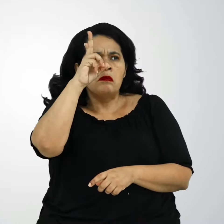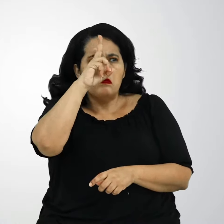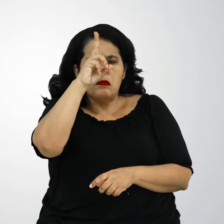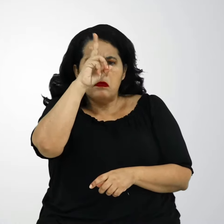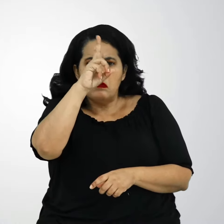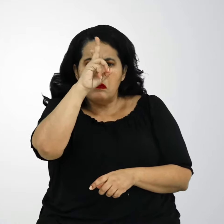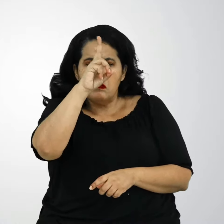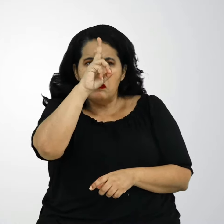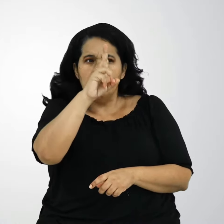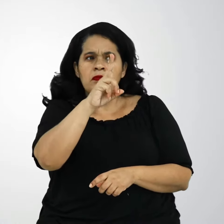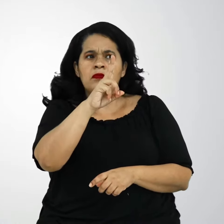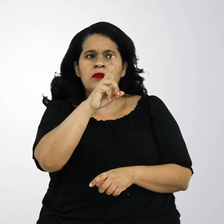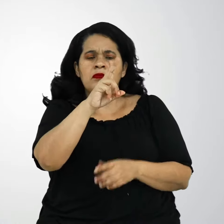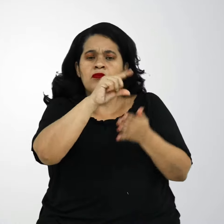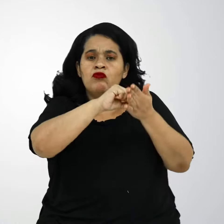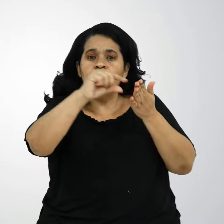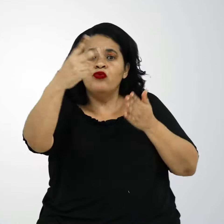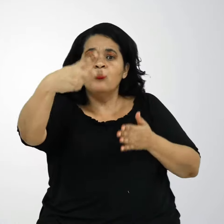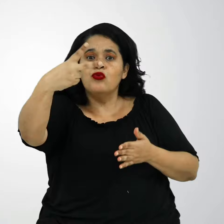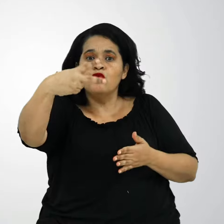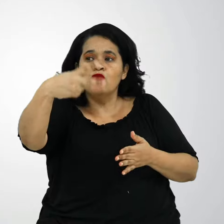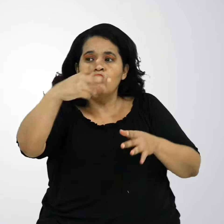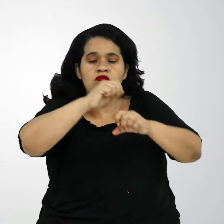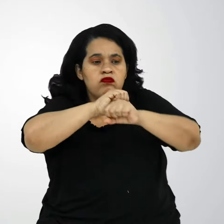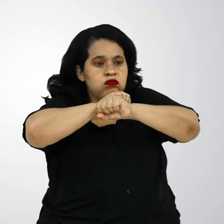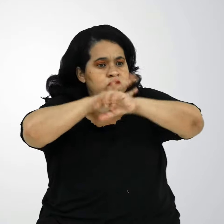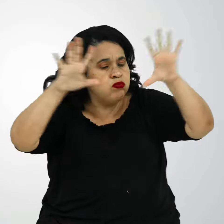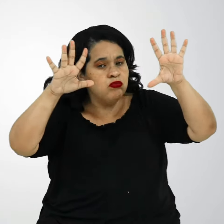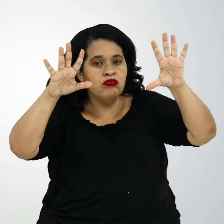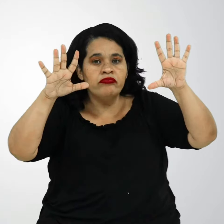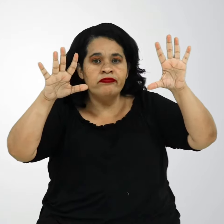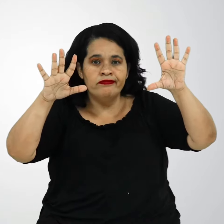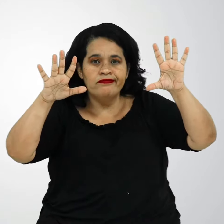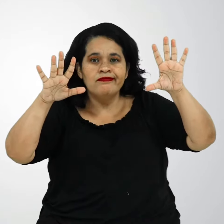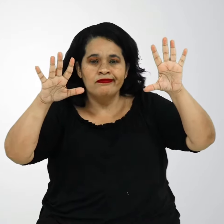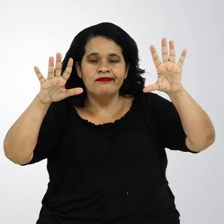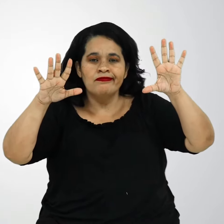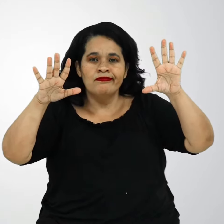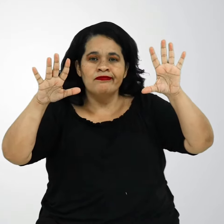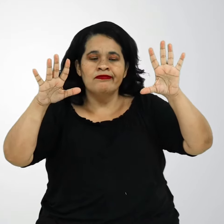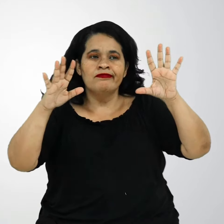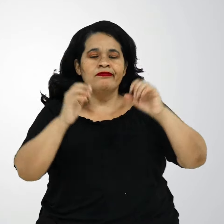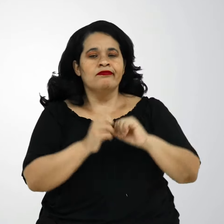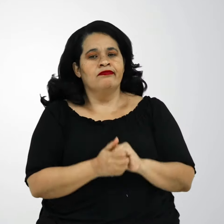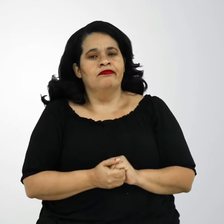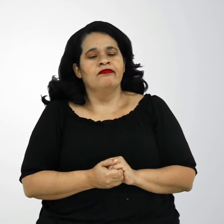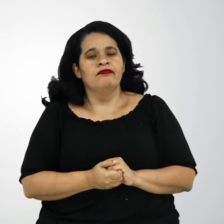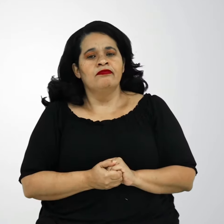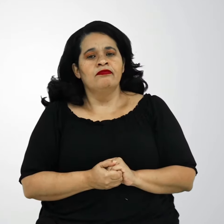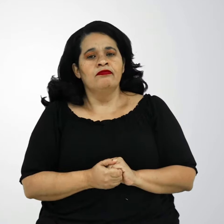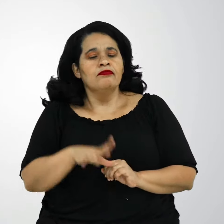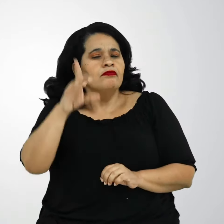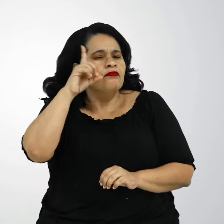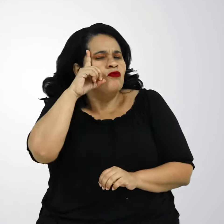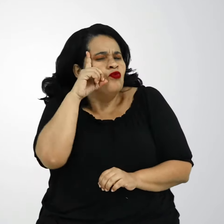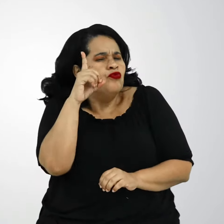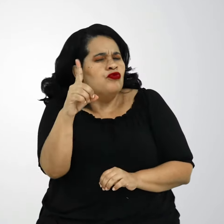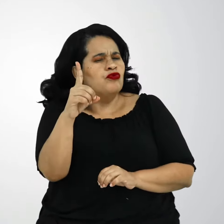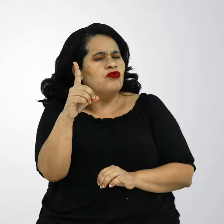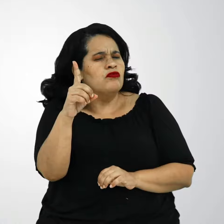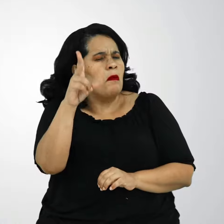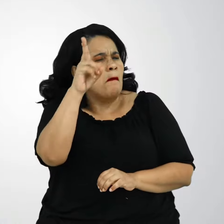ele lembrou. O versículo 2 claramente diz aqui que nessa data